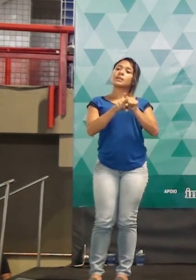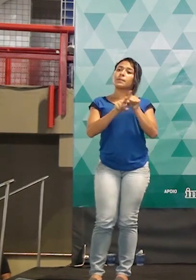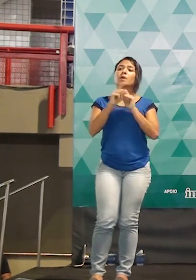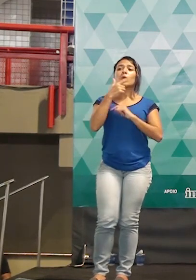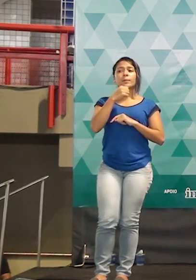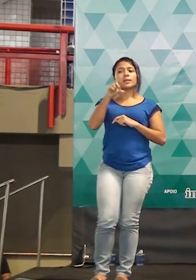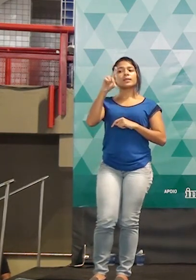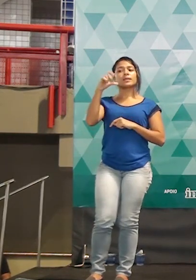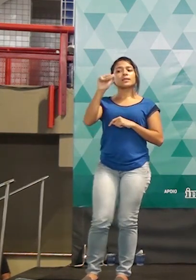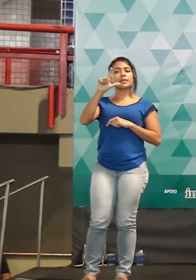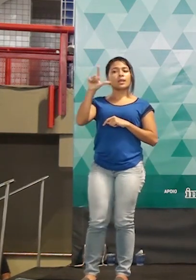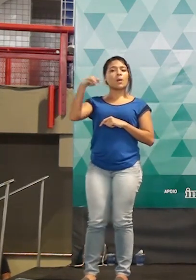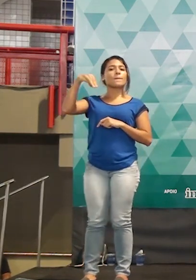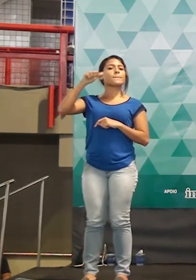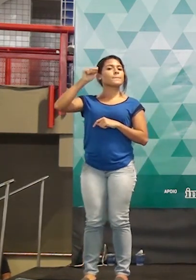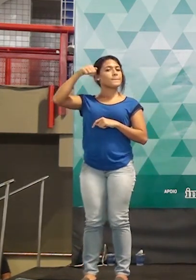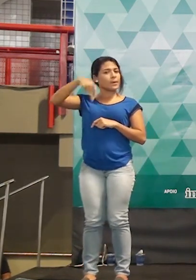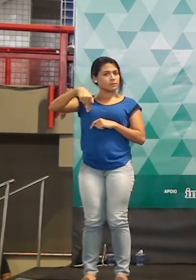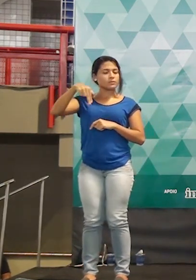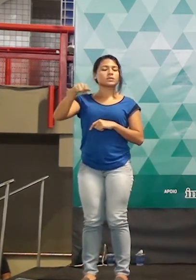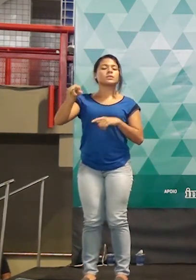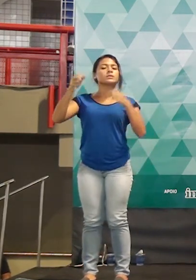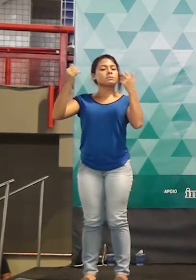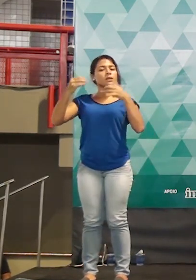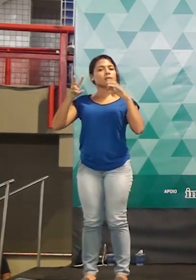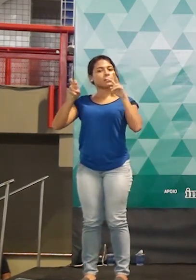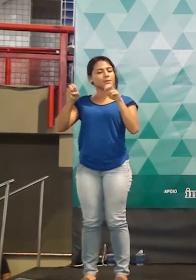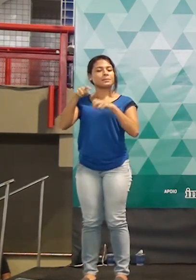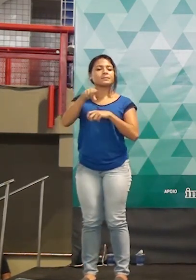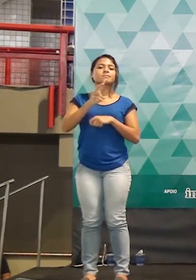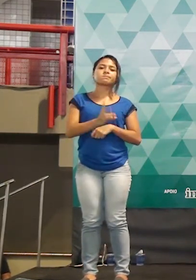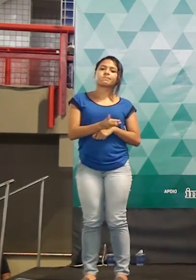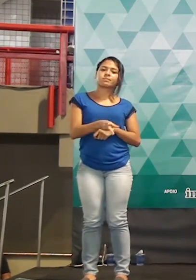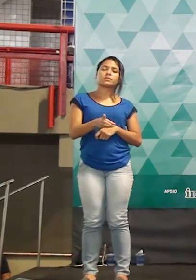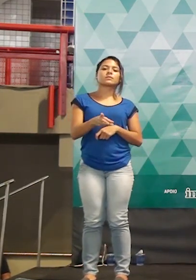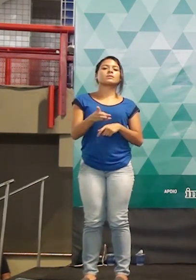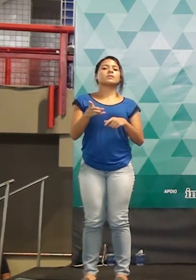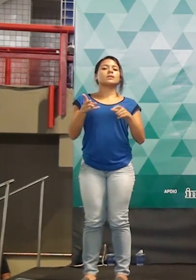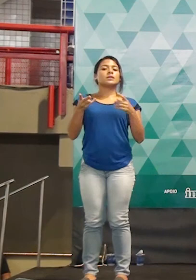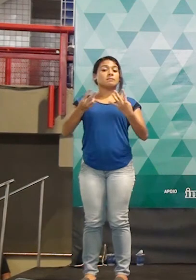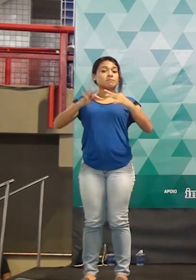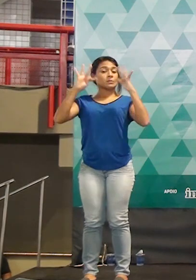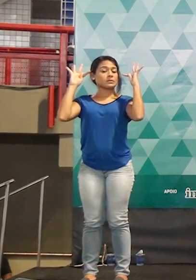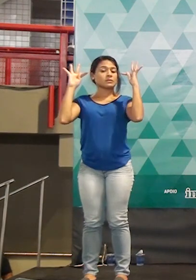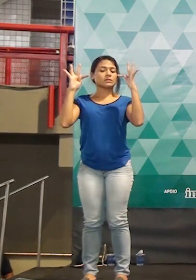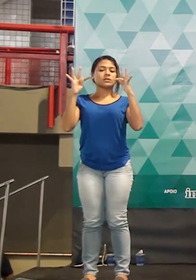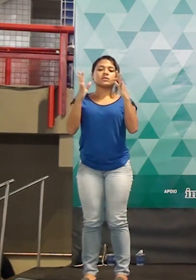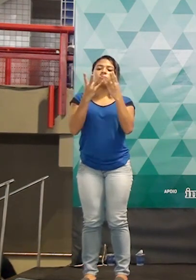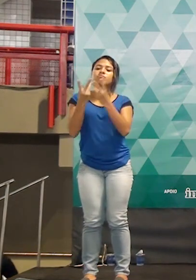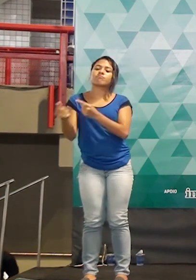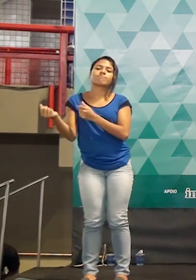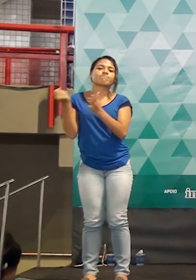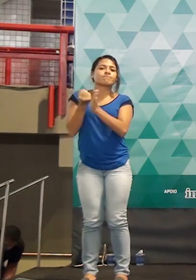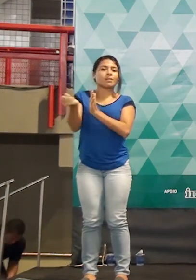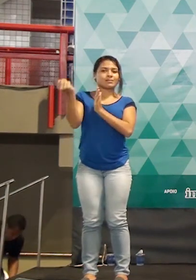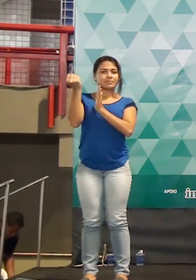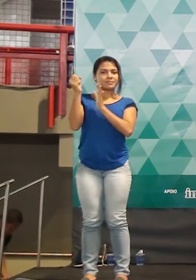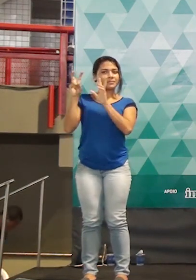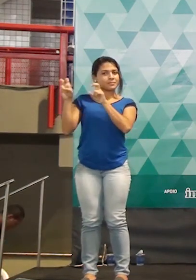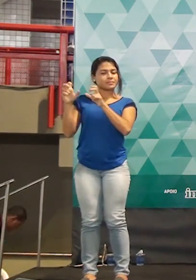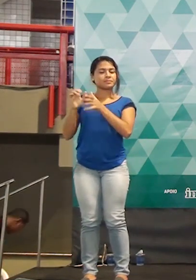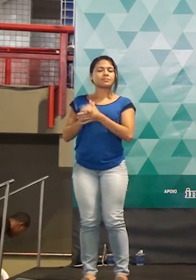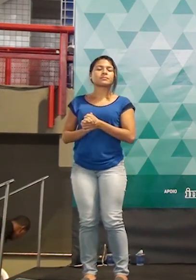Bauman, fala sobre modernidade líquida. Outra maneira de você convencer o leitor que está certo é através